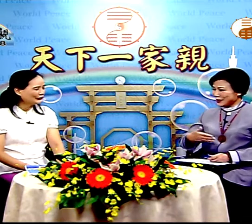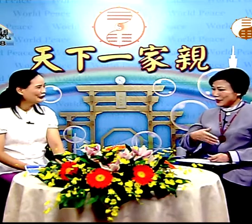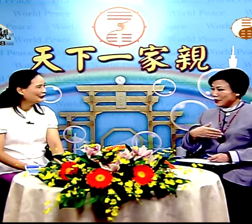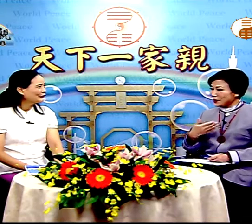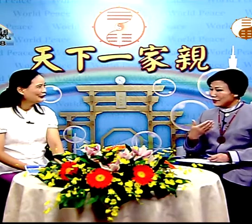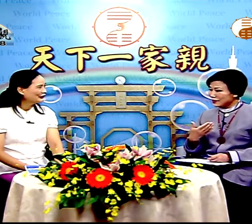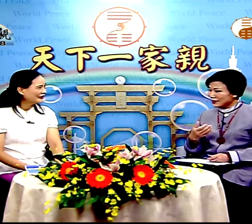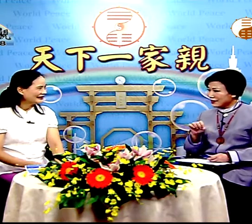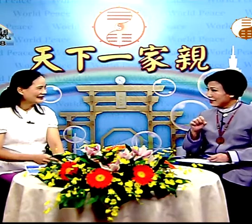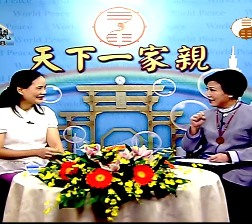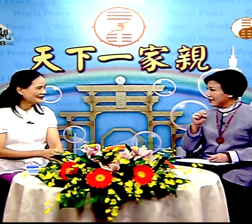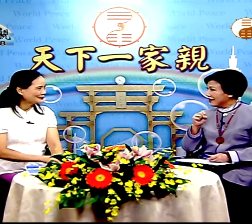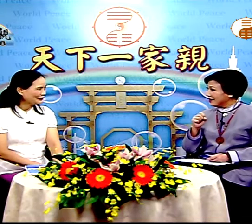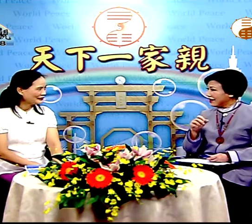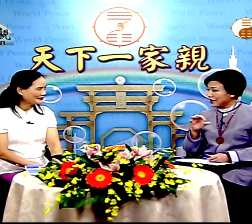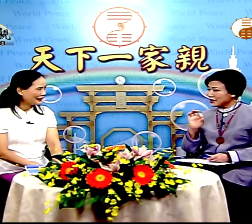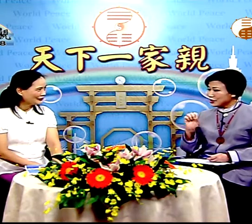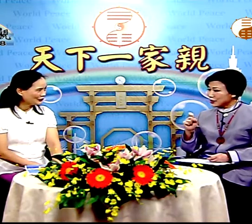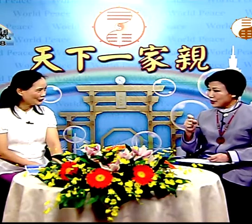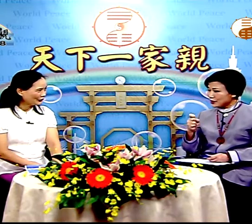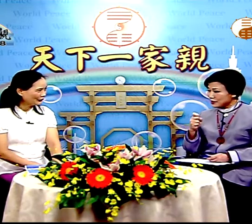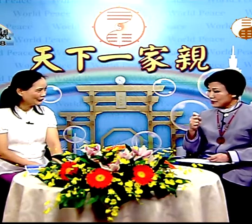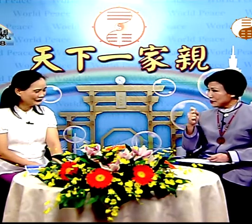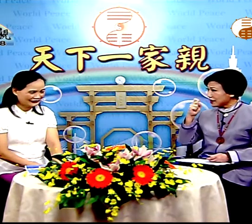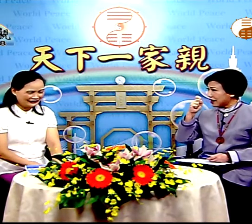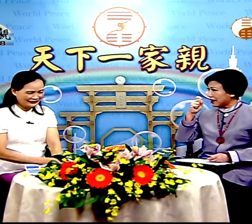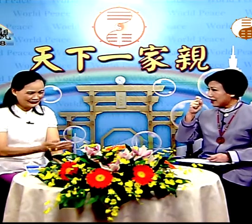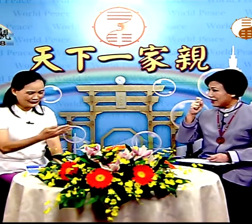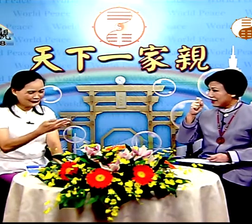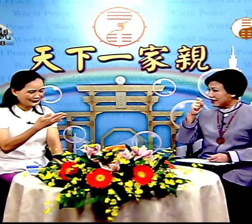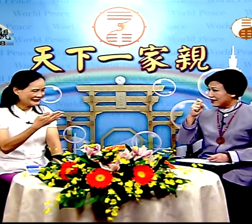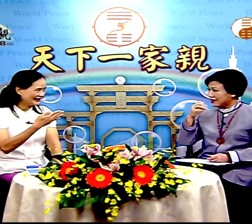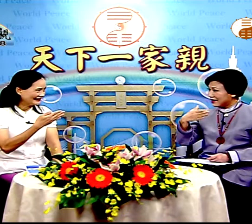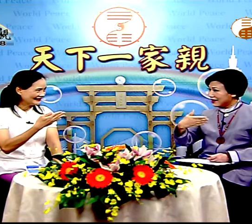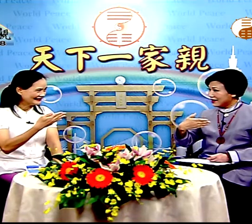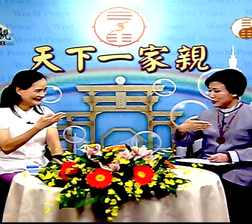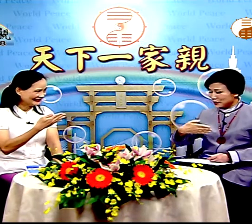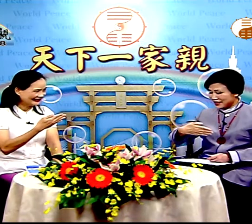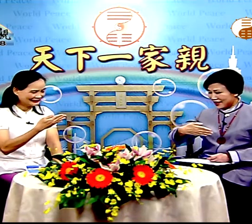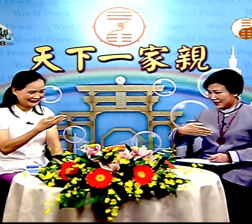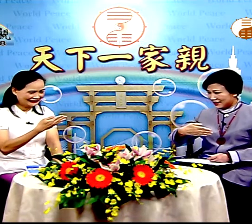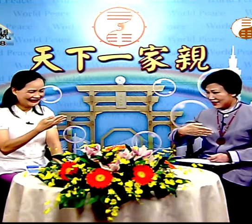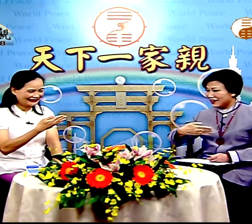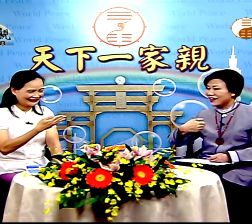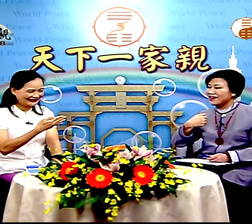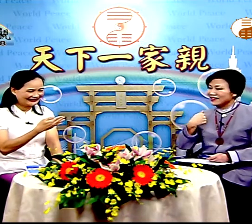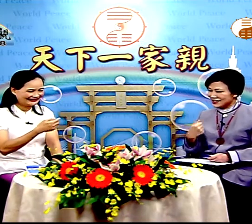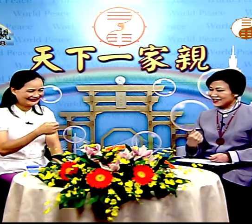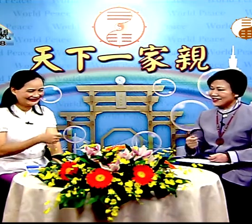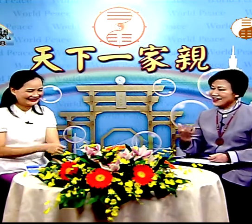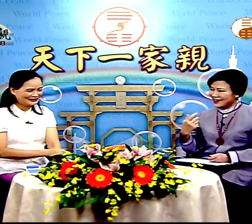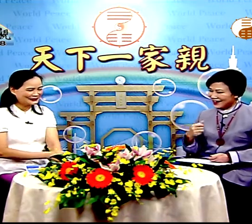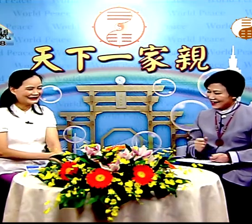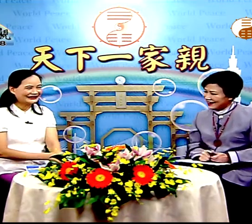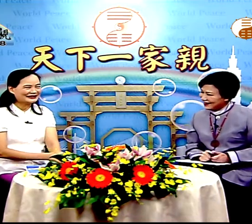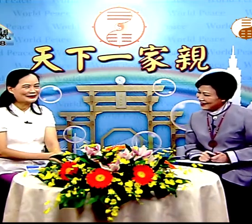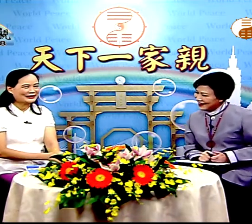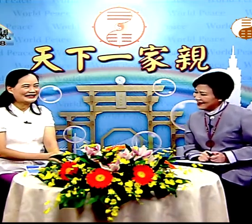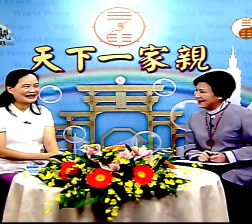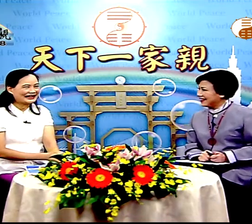九一二三四五六七八九， 九怎么比这样？ 九比这样 、哎、是 我们可以学一下很